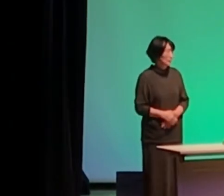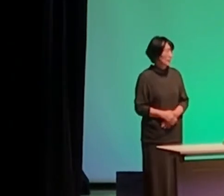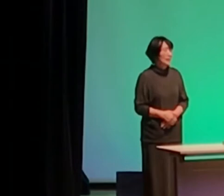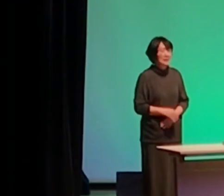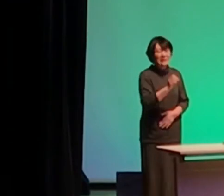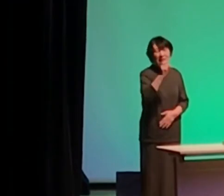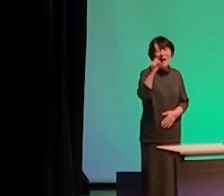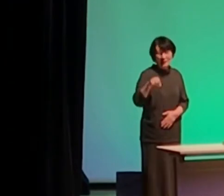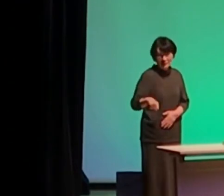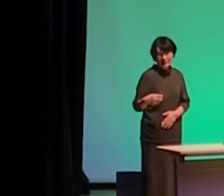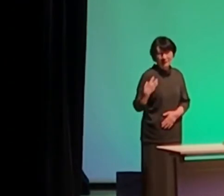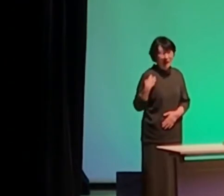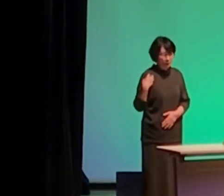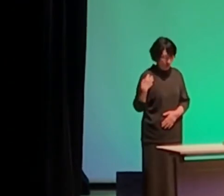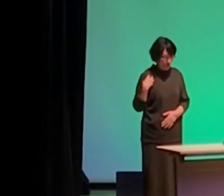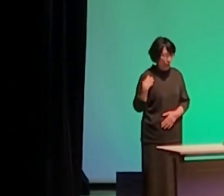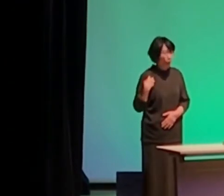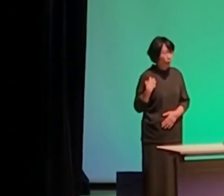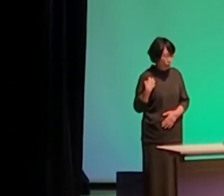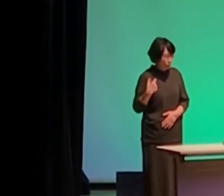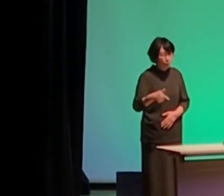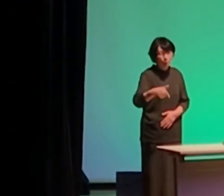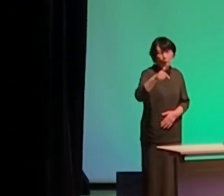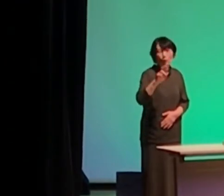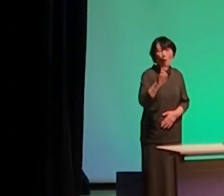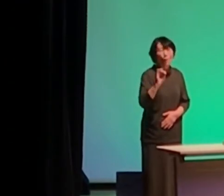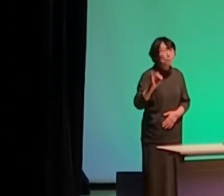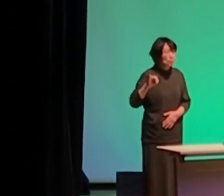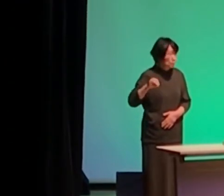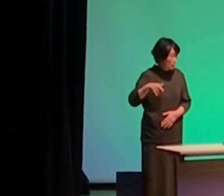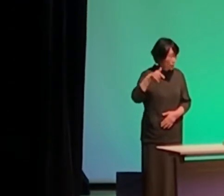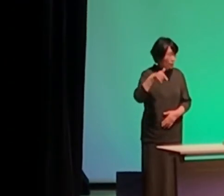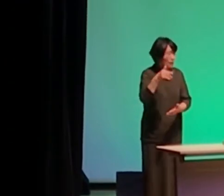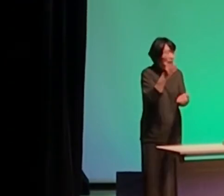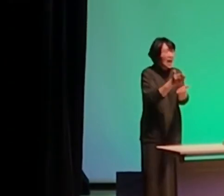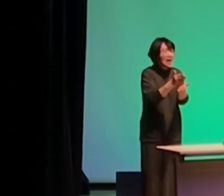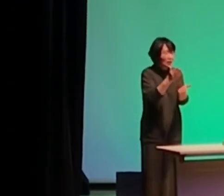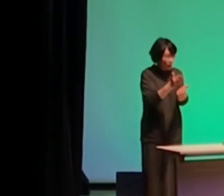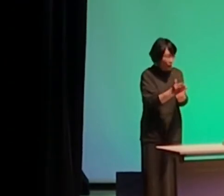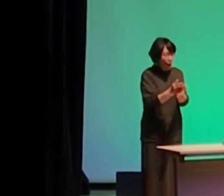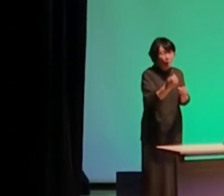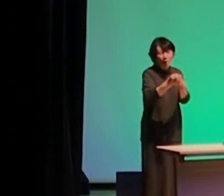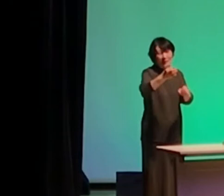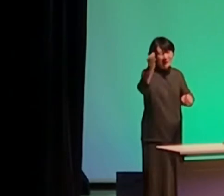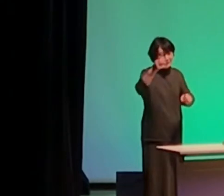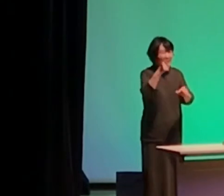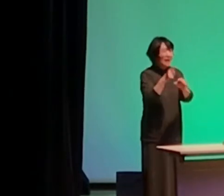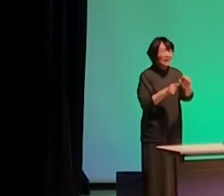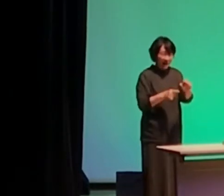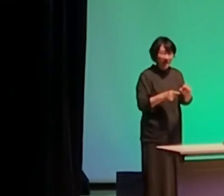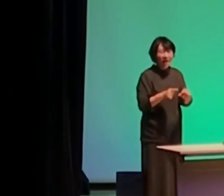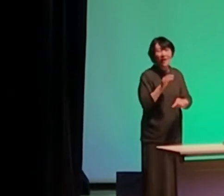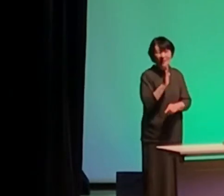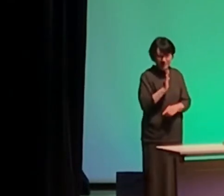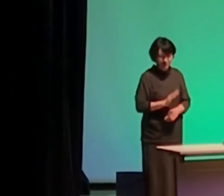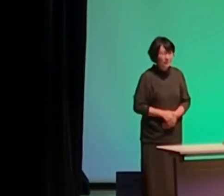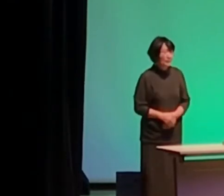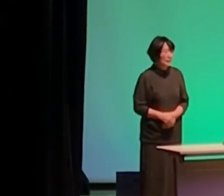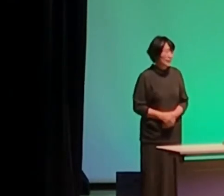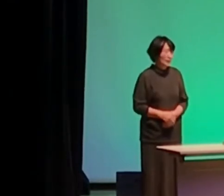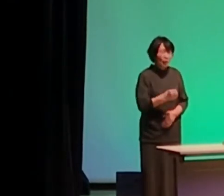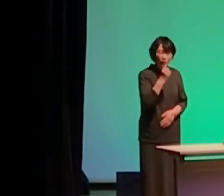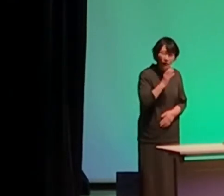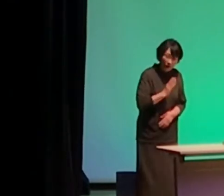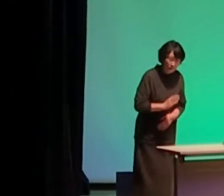は私、このトップステーション池中奈美子と奈美姉が務めさせていただきます。よろしくお願いいたします。